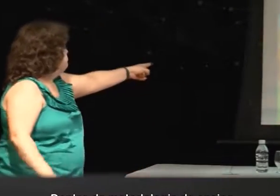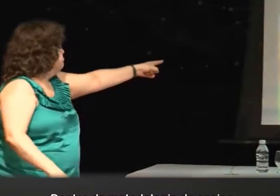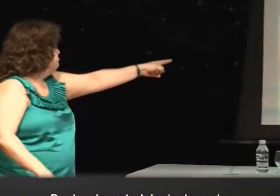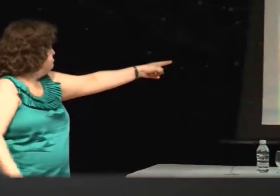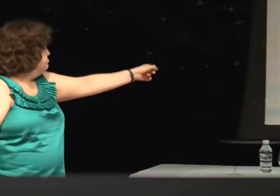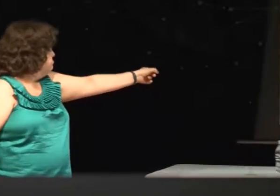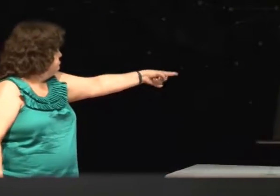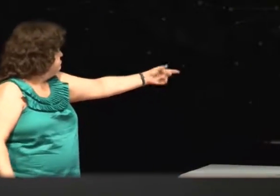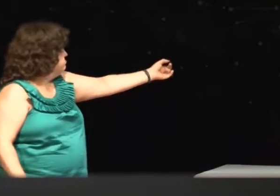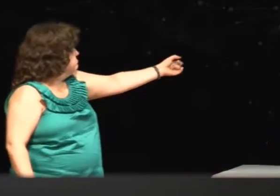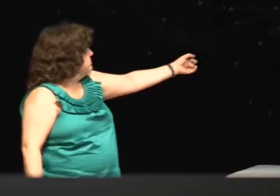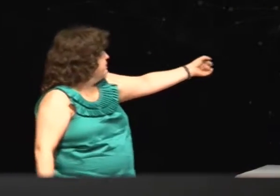ensino.